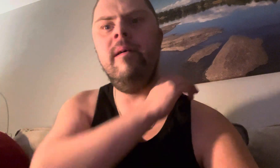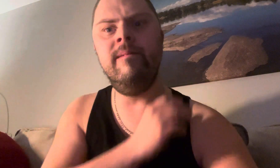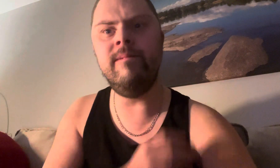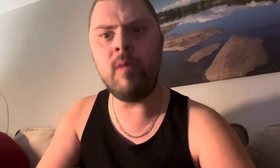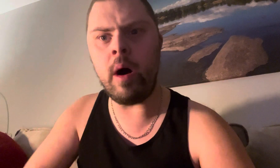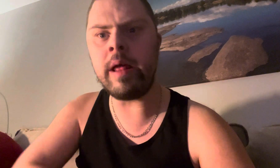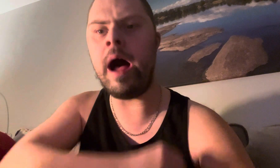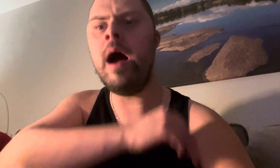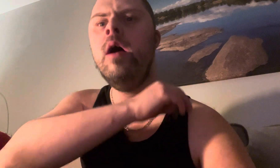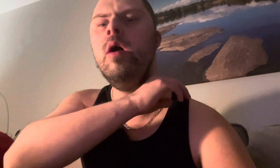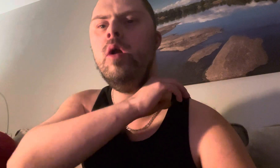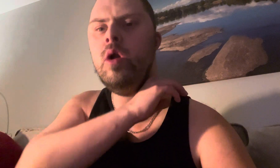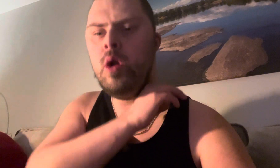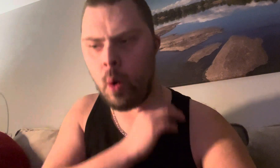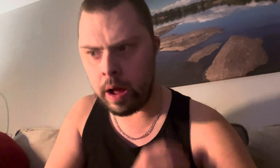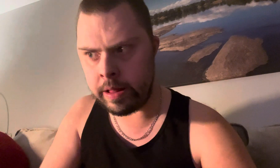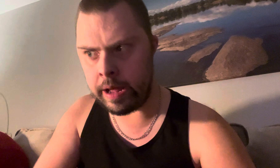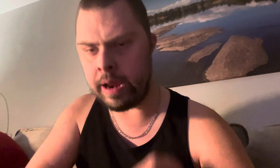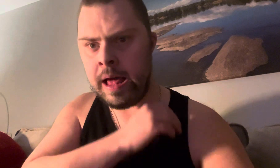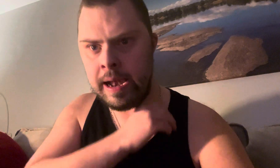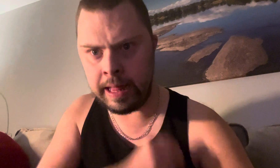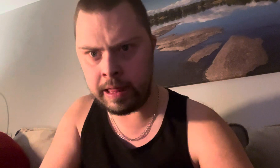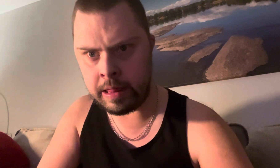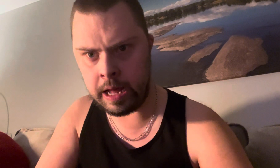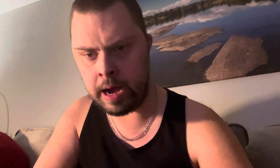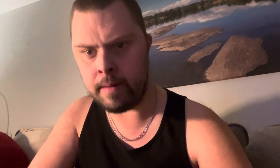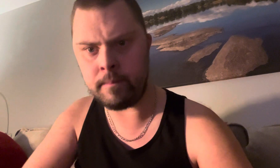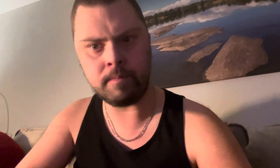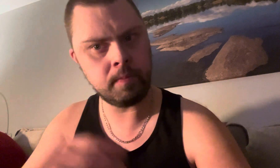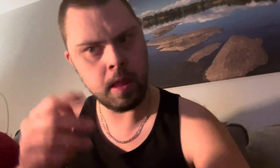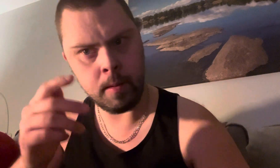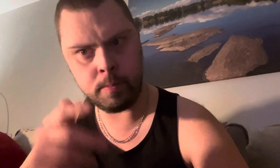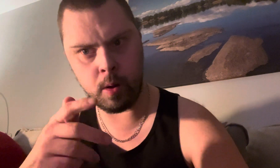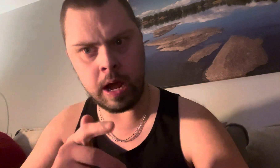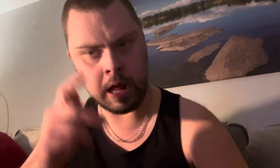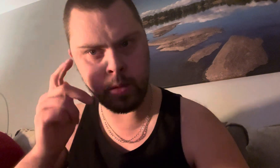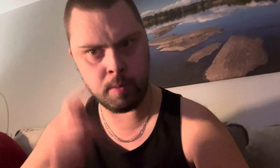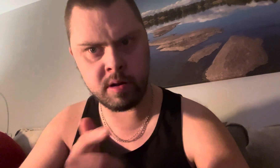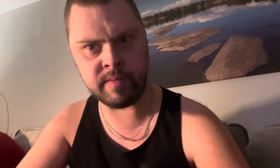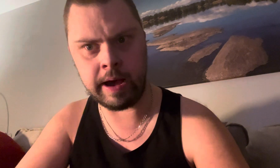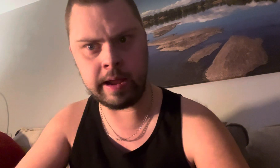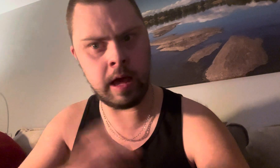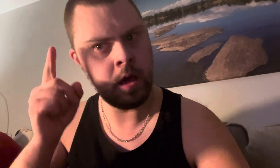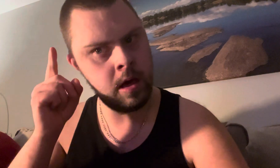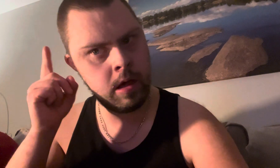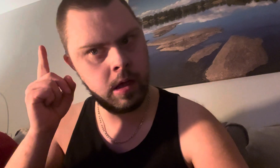med våra låtar lista på Spotify.